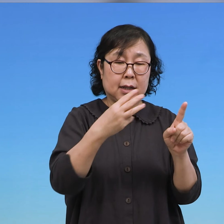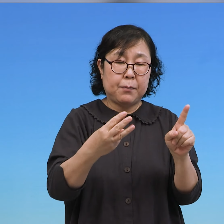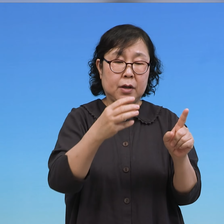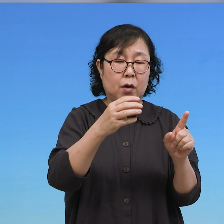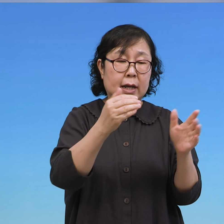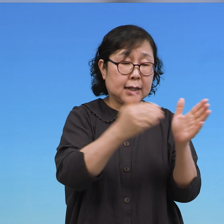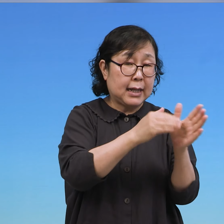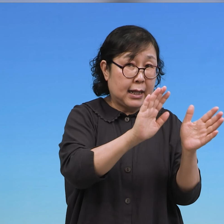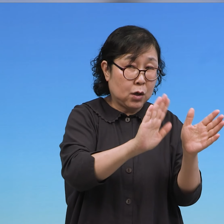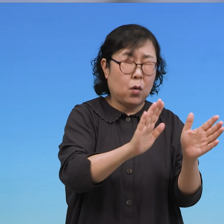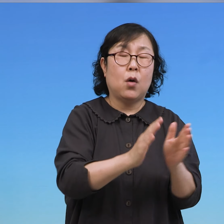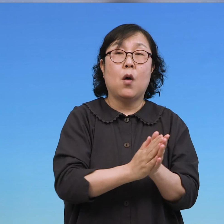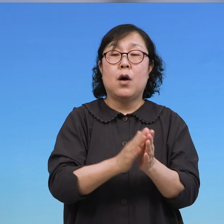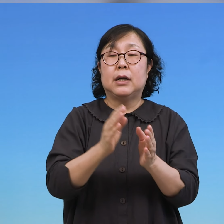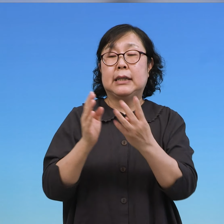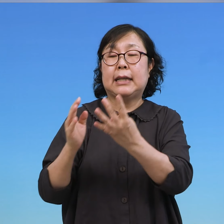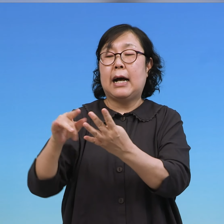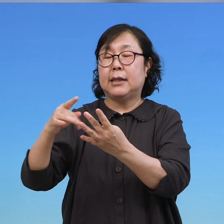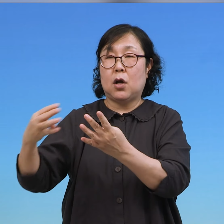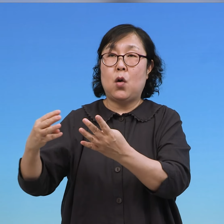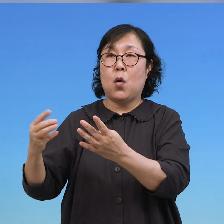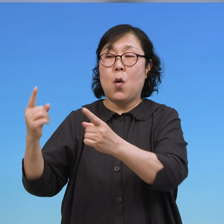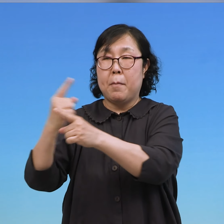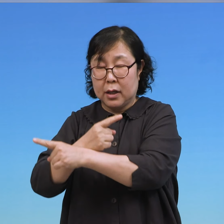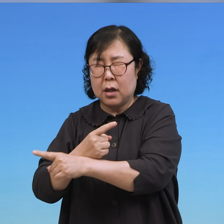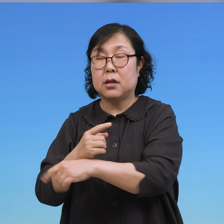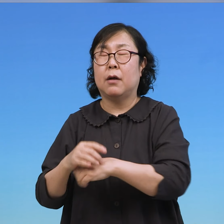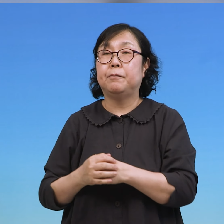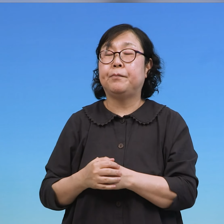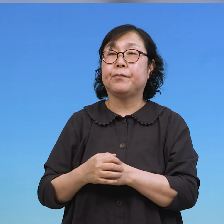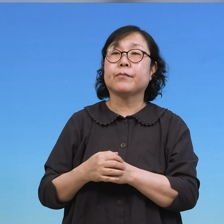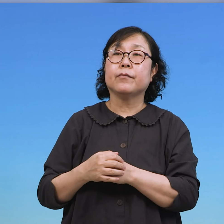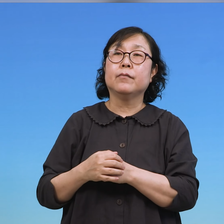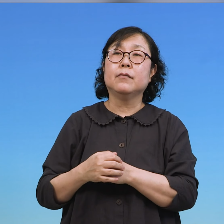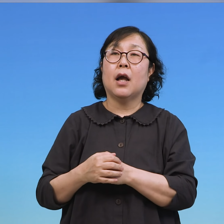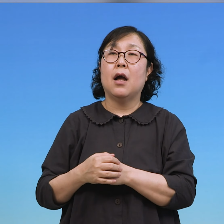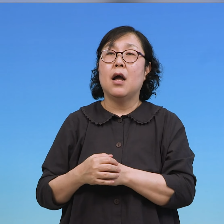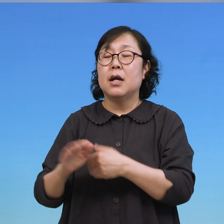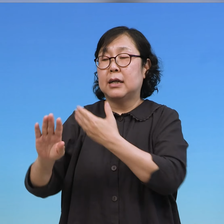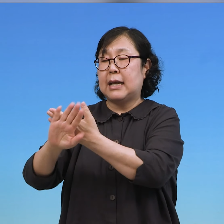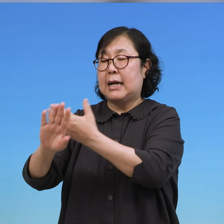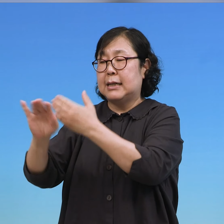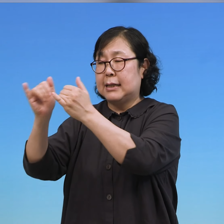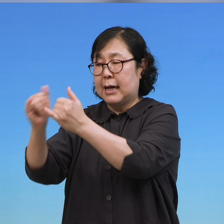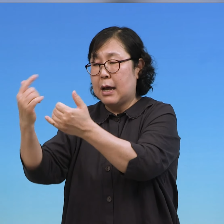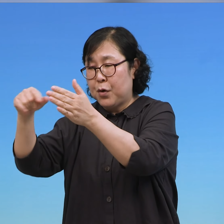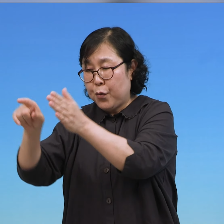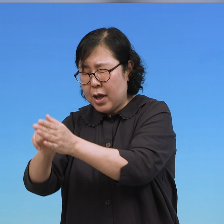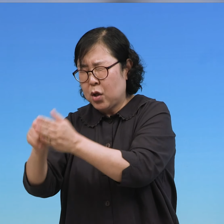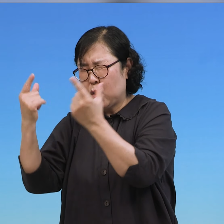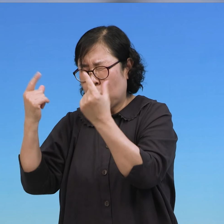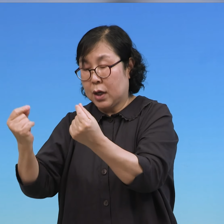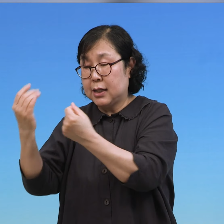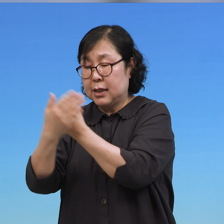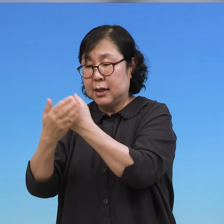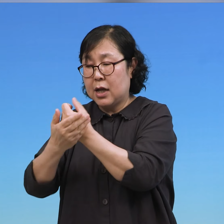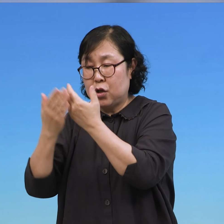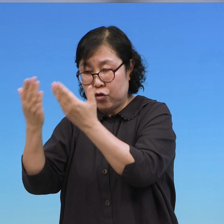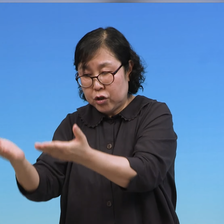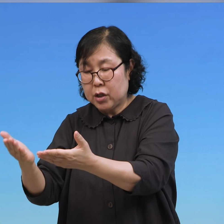아니라 4절로 건너가 하나님 여전히 포로로 억류되어 있는 내 동족들에게도 하나님 동일한 은혜를